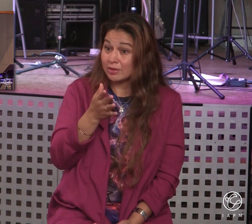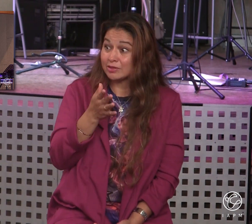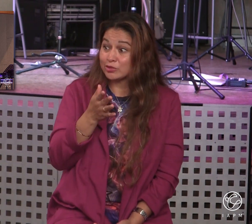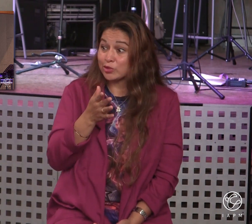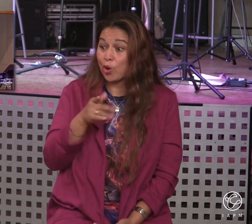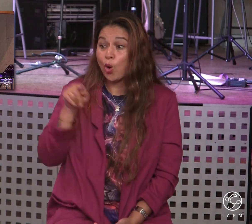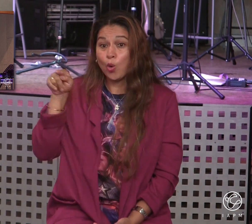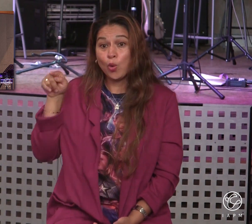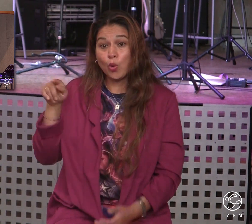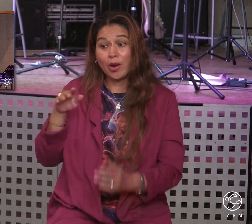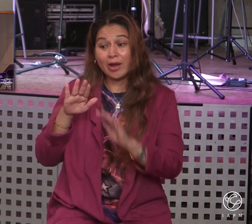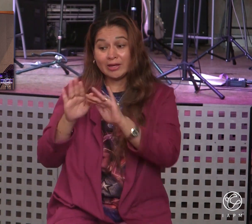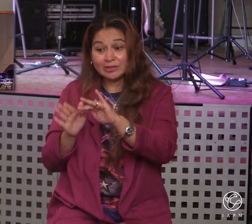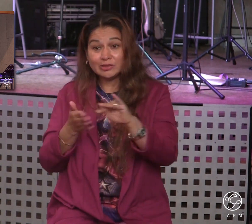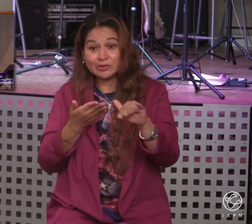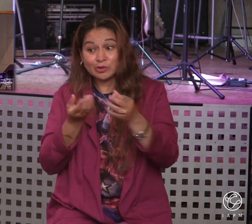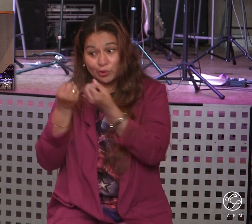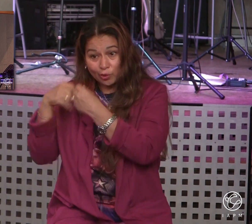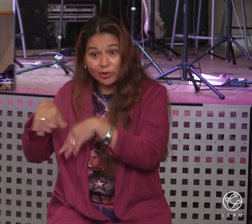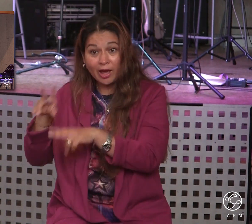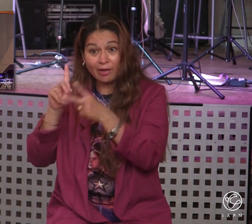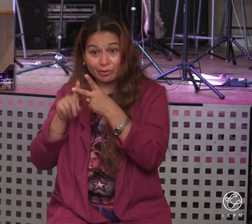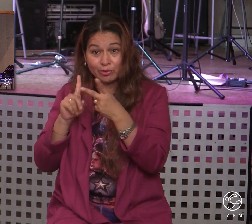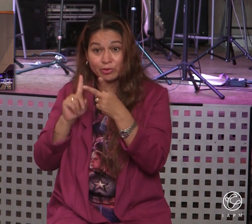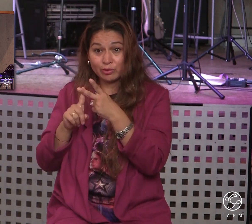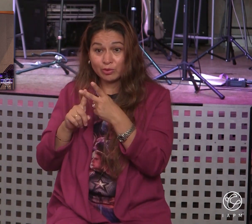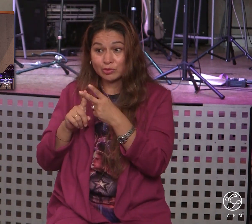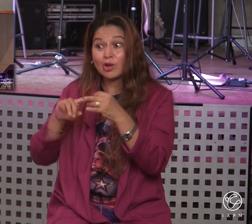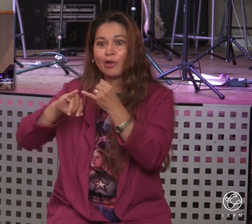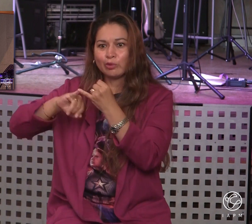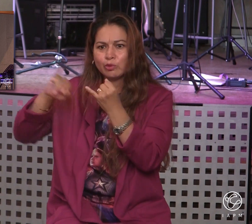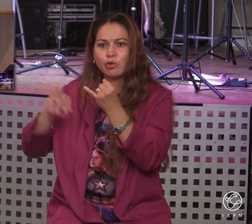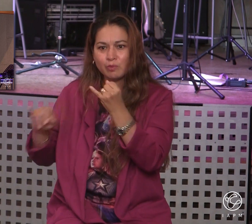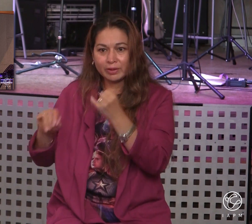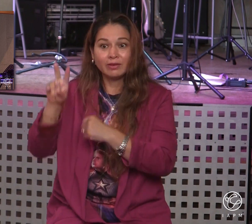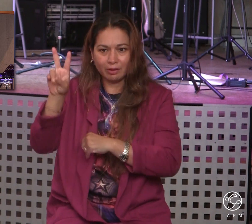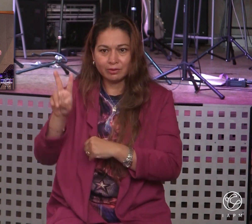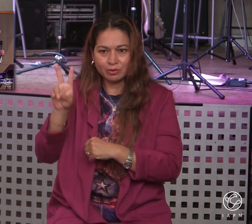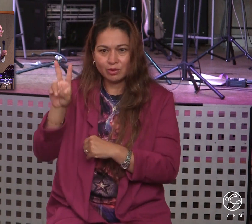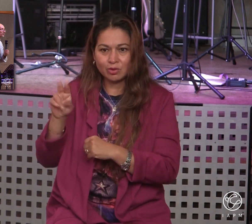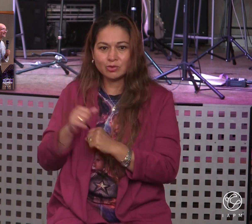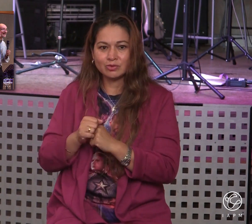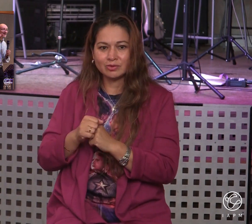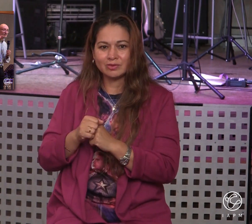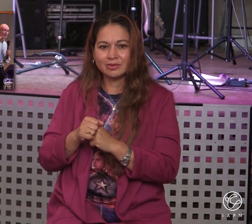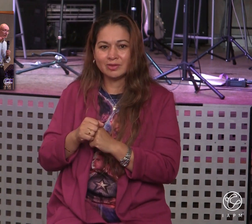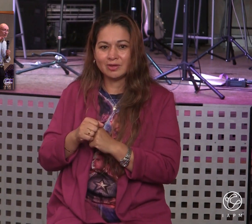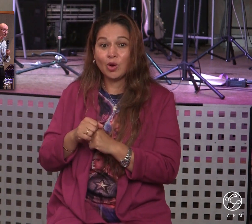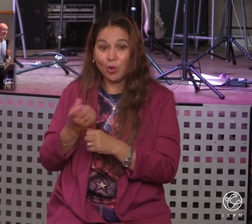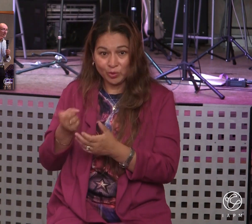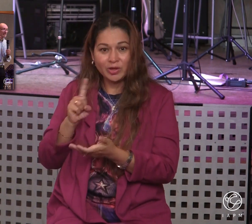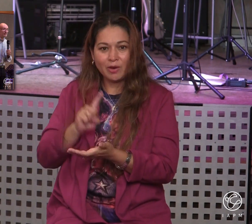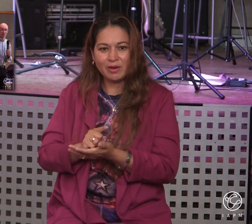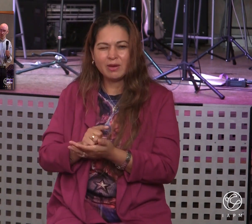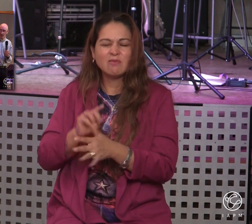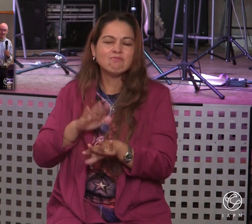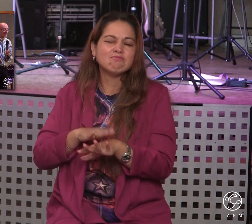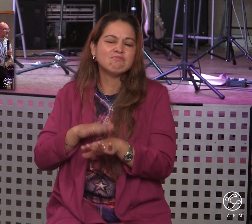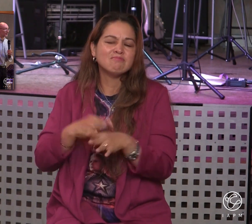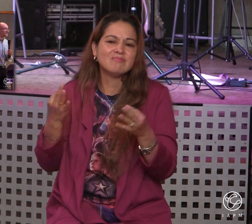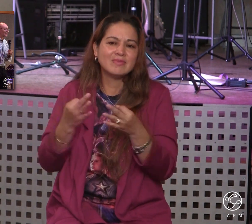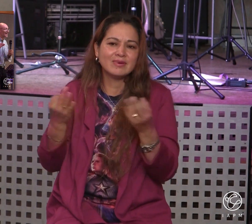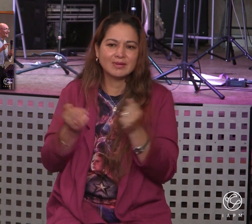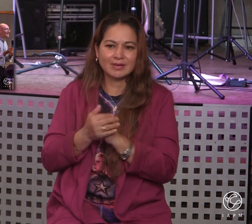segunda tormenta. ¿Por qué? La segunda tormenta les va a responder a ellos. Y no solo les